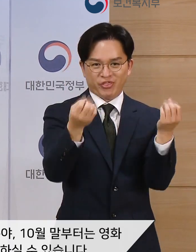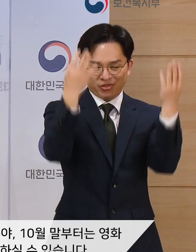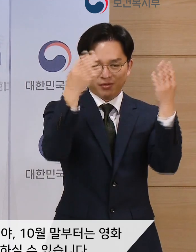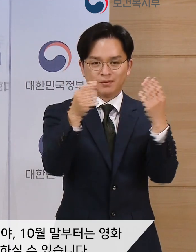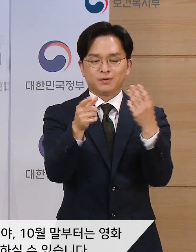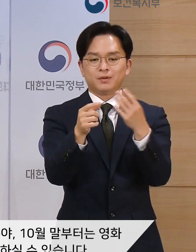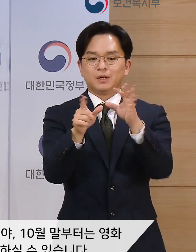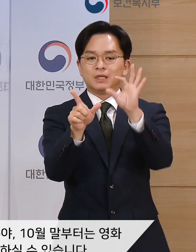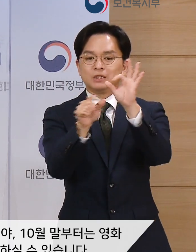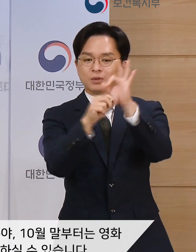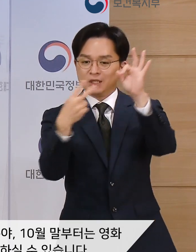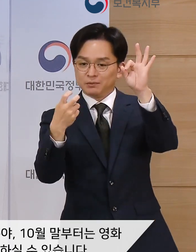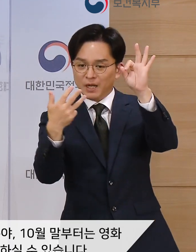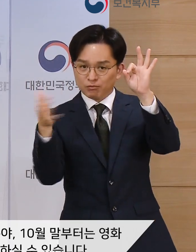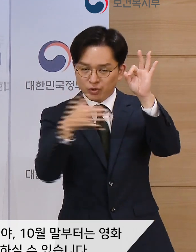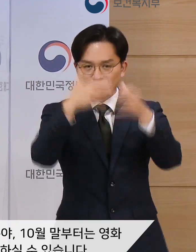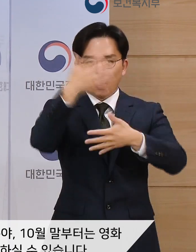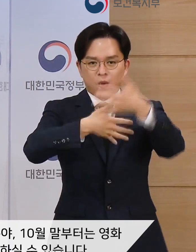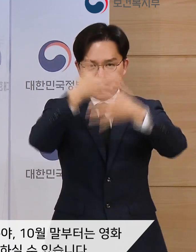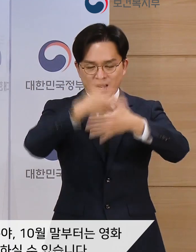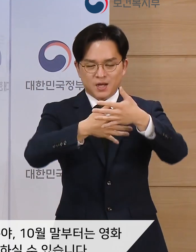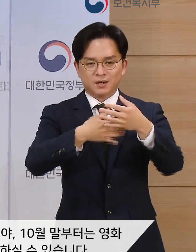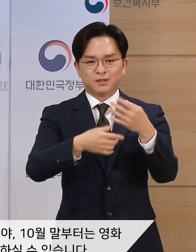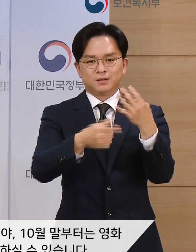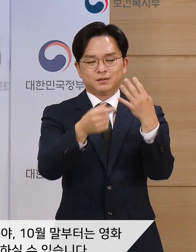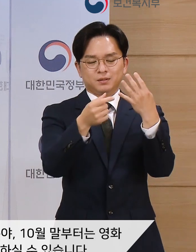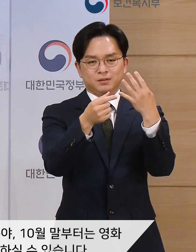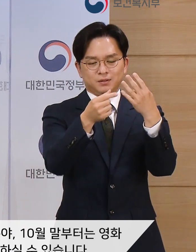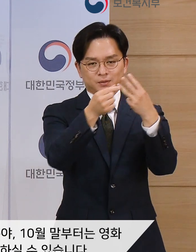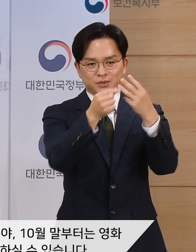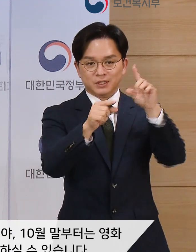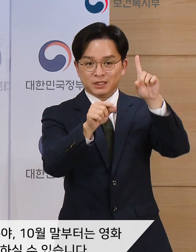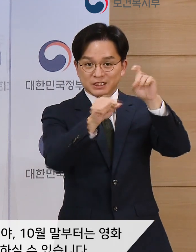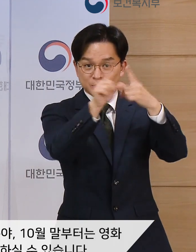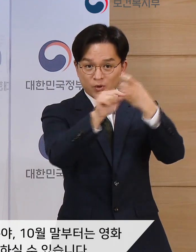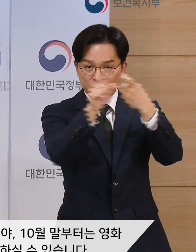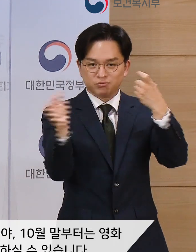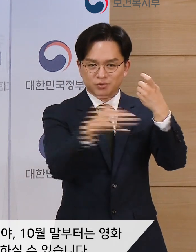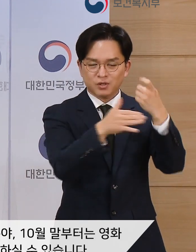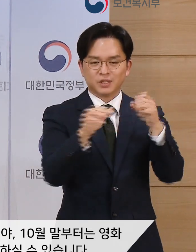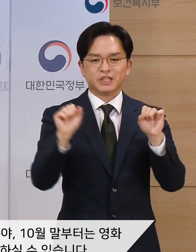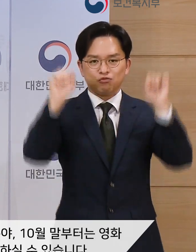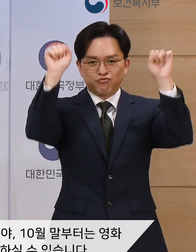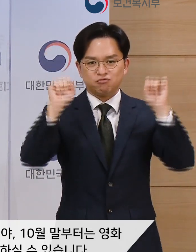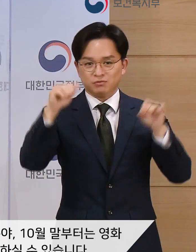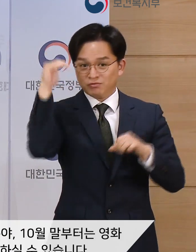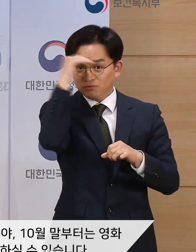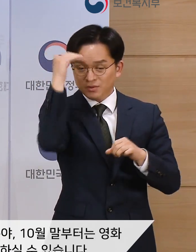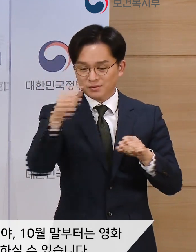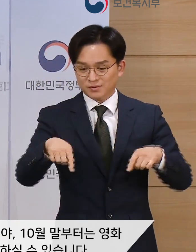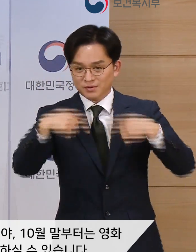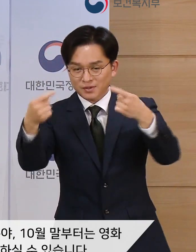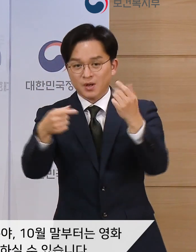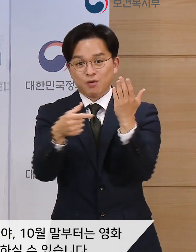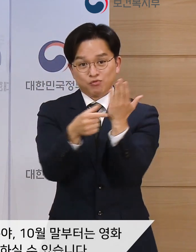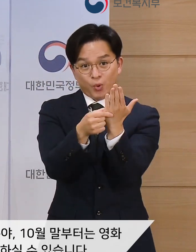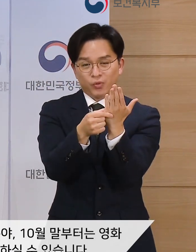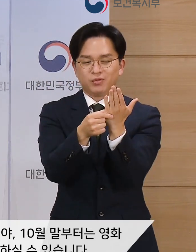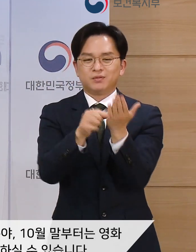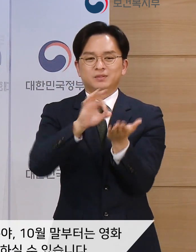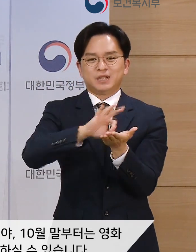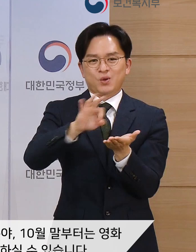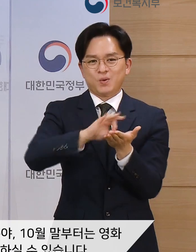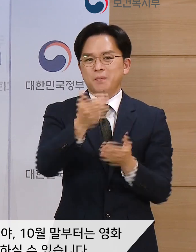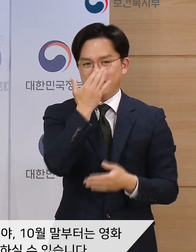분야, 10월 말부터는 영화, 그리고 11월 초부터 체육 분야에서 소비 할인권을